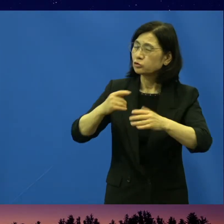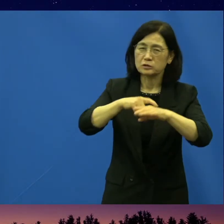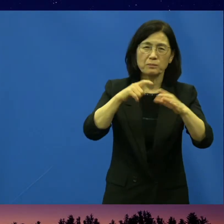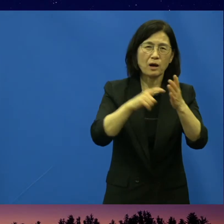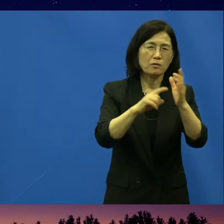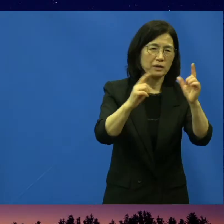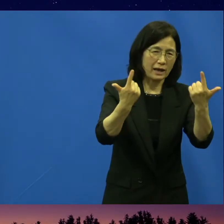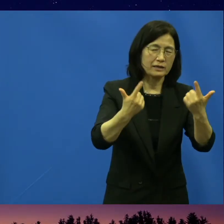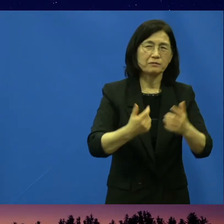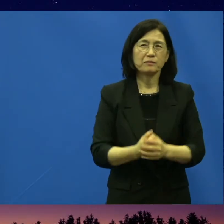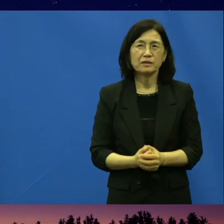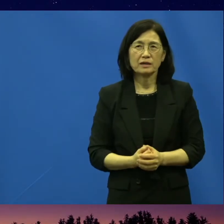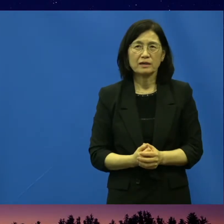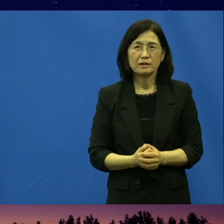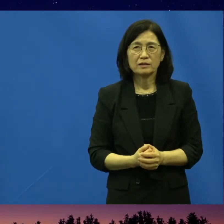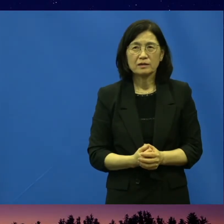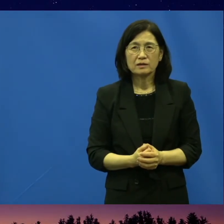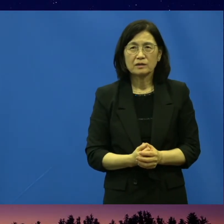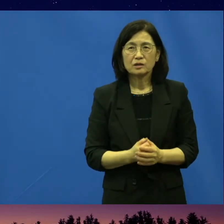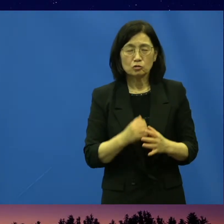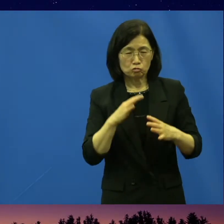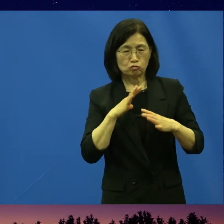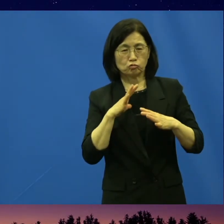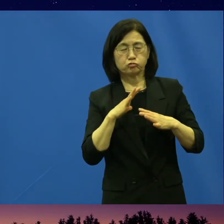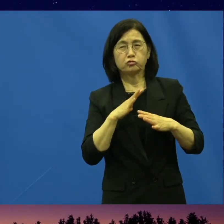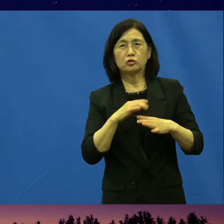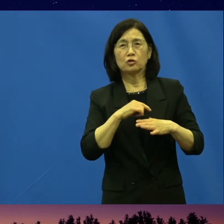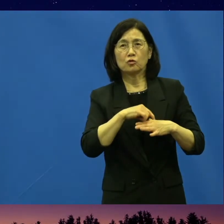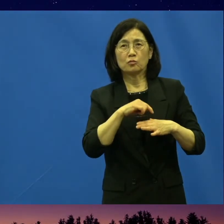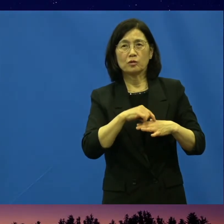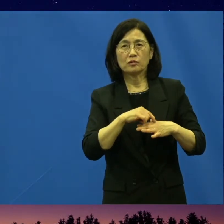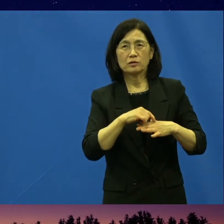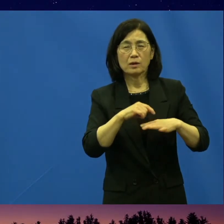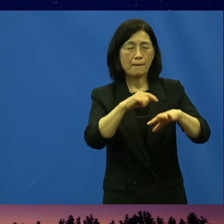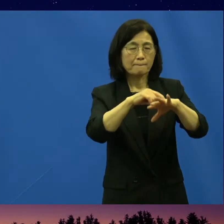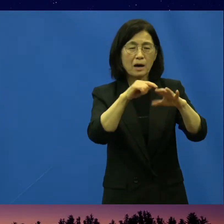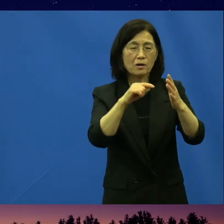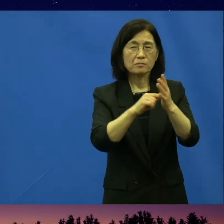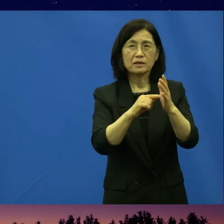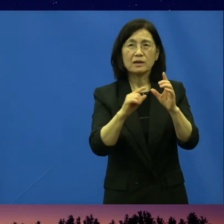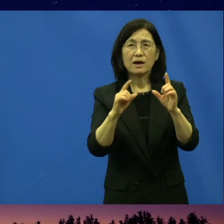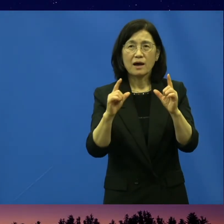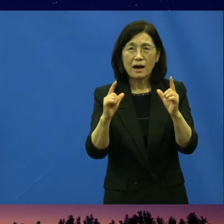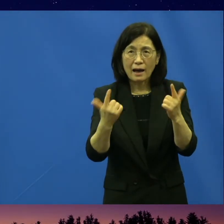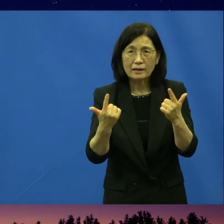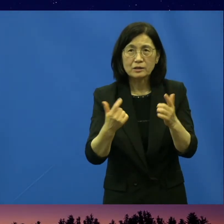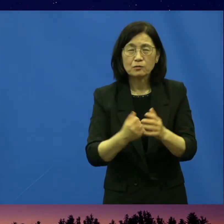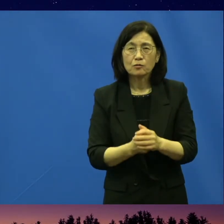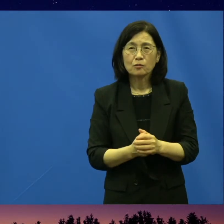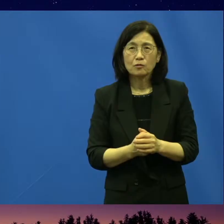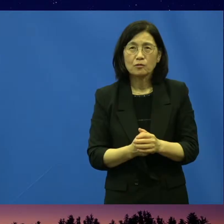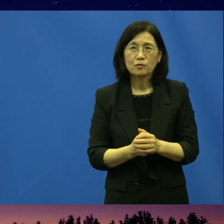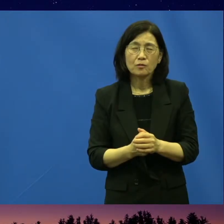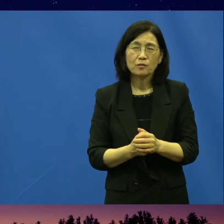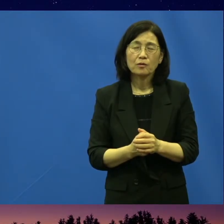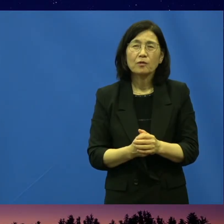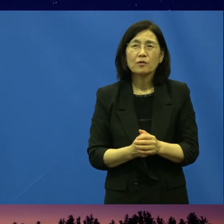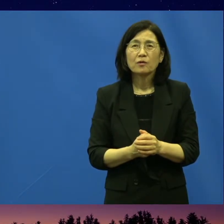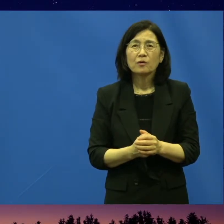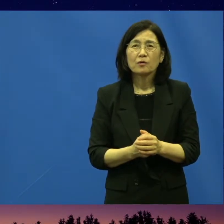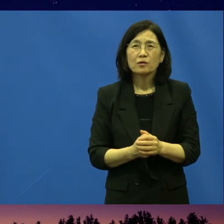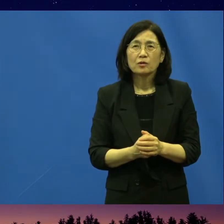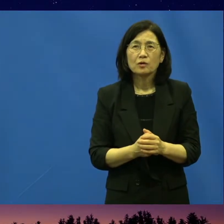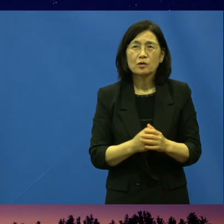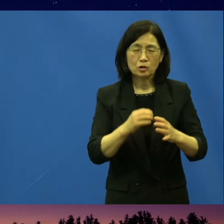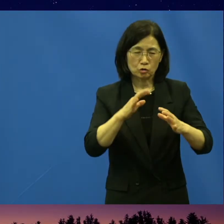여러분 두려워하는 것, 이 두려움은요 그냥 마음이 아니에요. 심리적 상태를 단순히 말하면